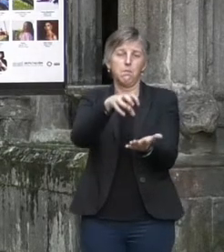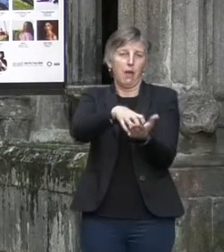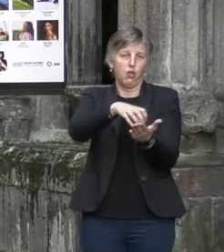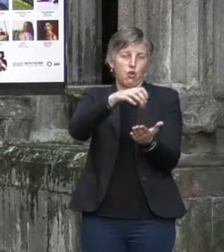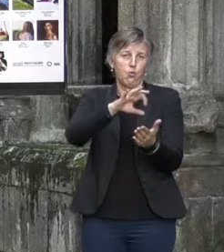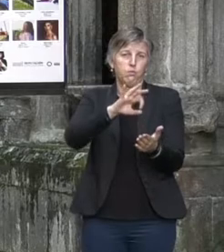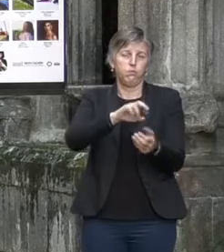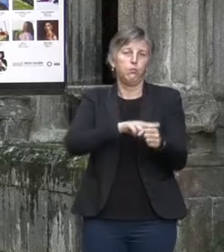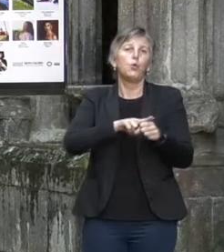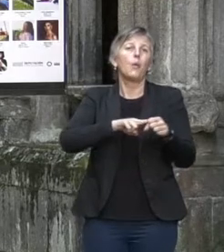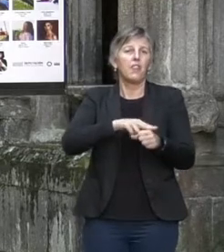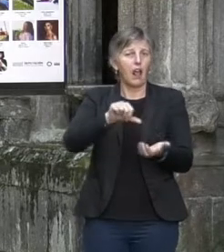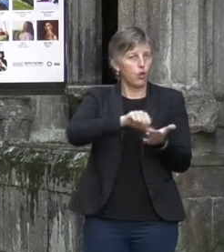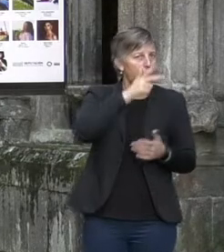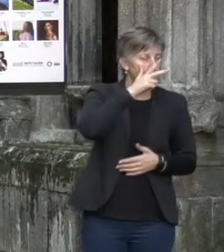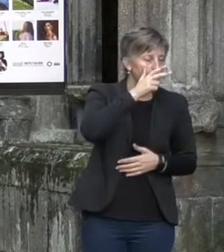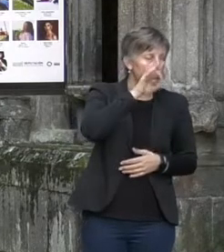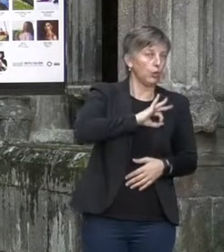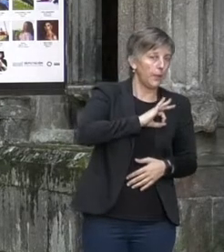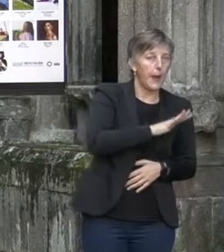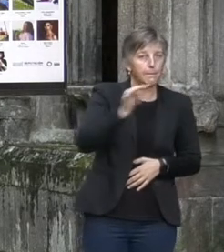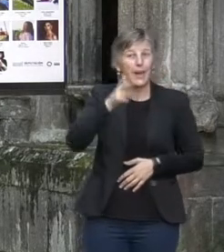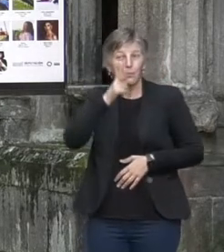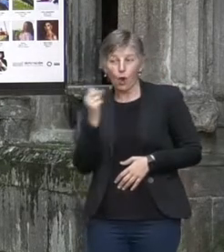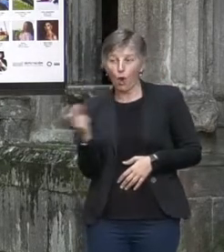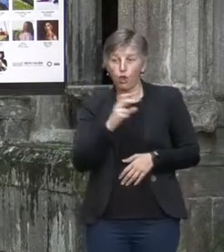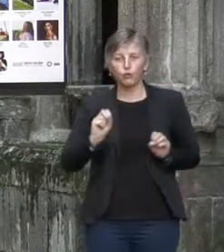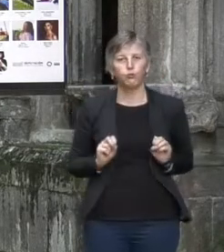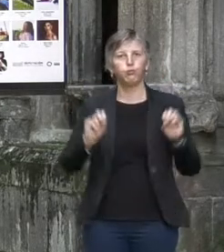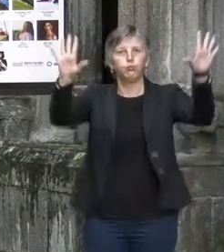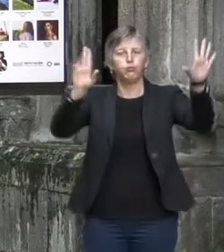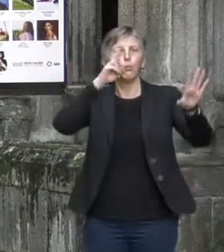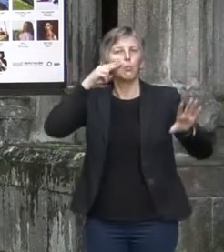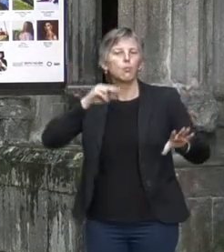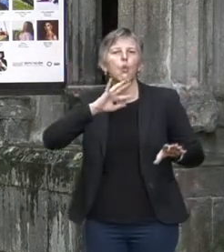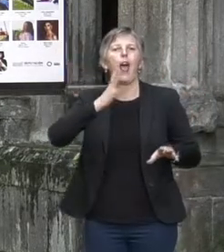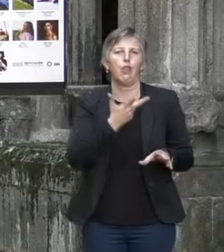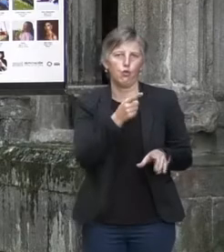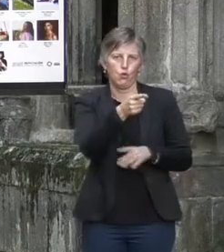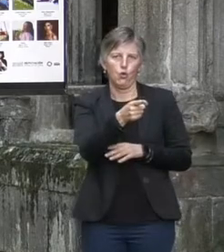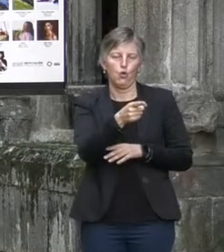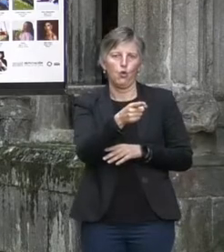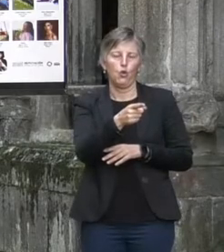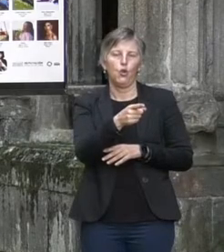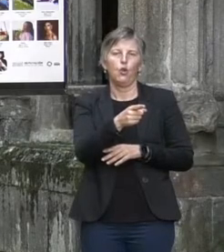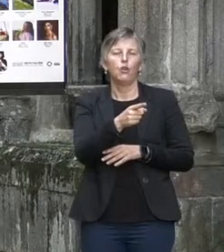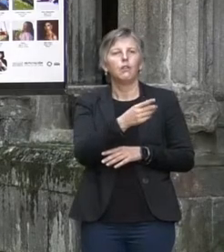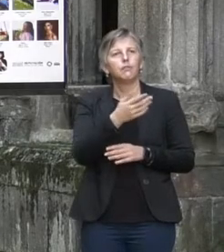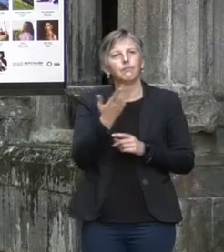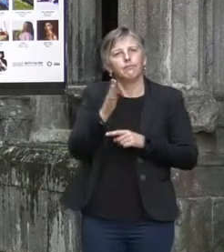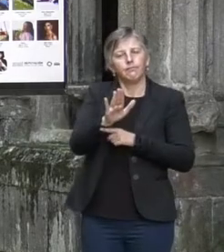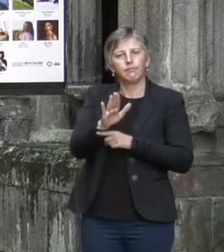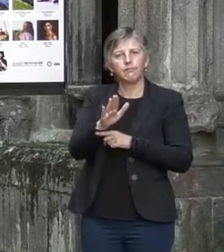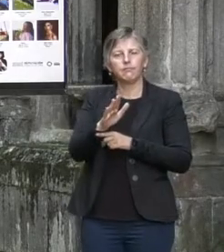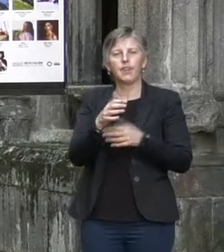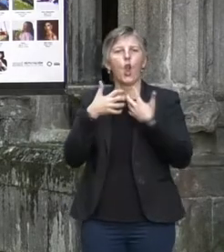Provincial nesta cidade de Pontevedra como en Vigo, co color violeta, co color que representa a loita das mulleres